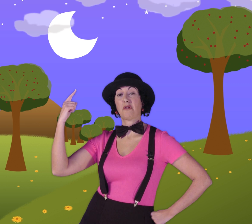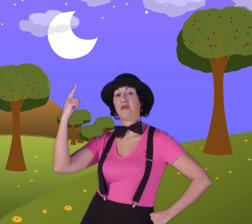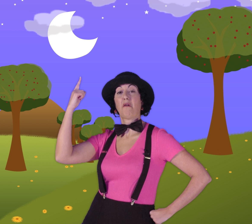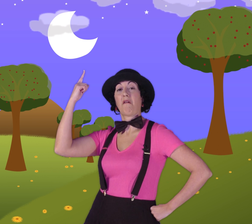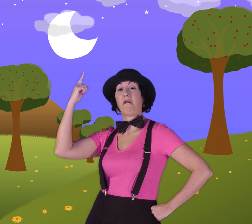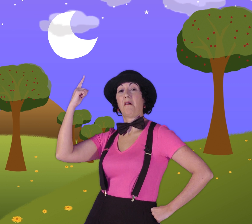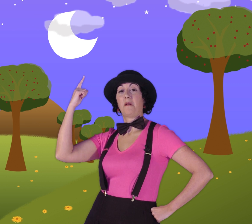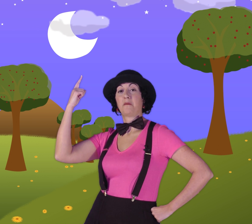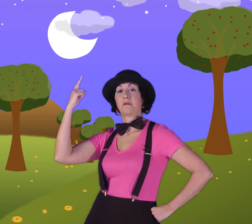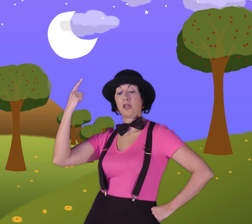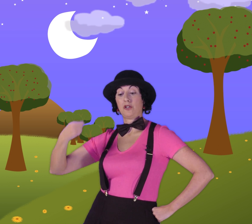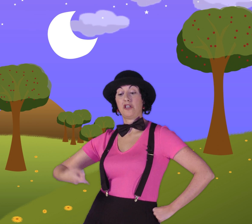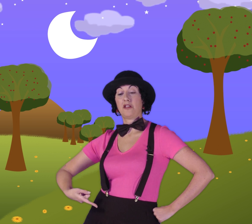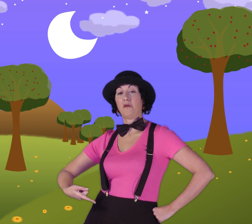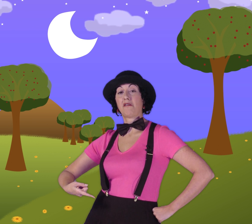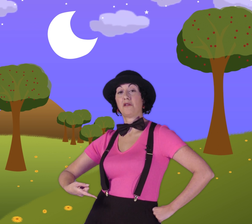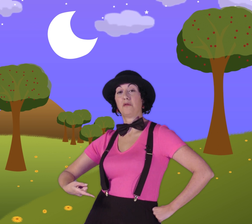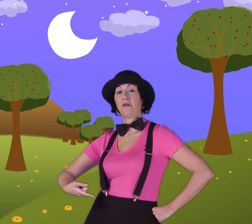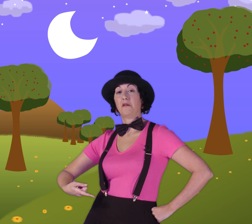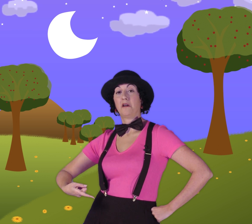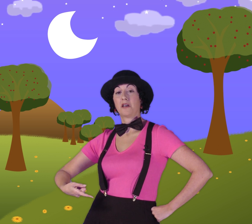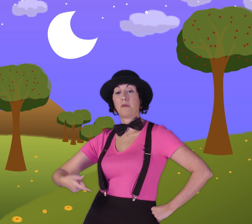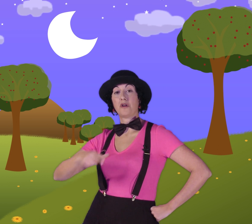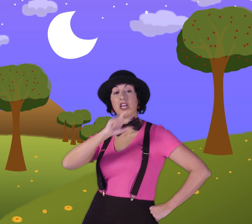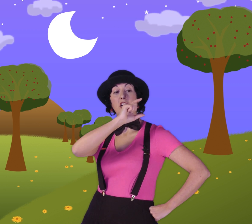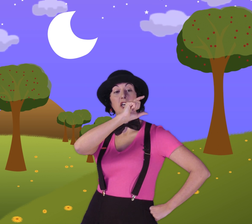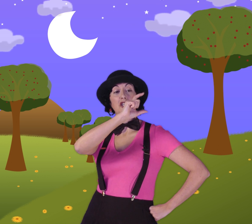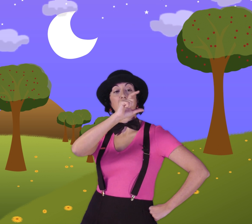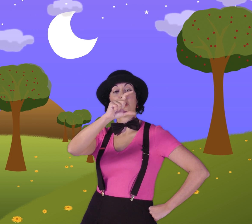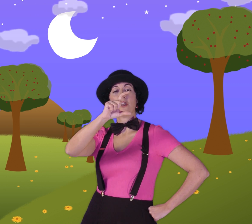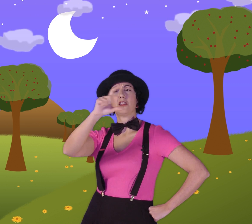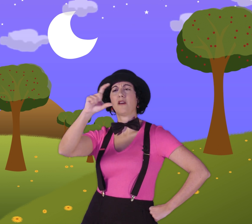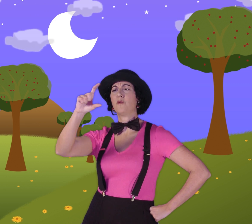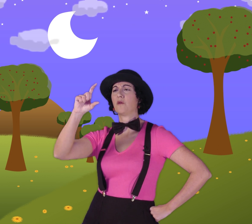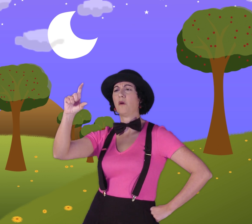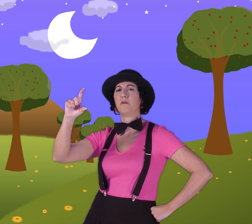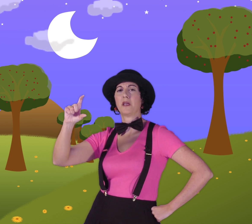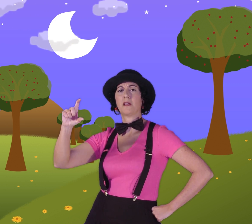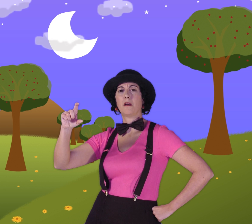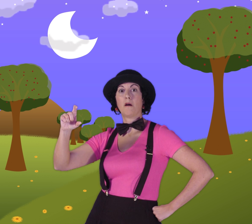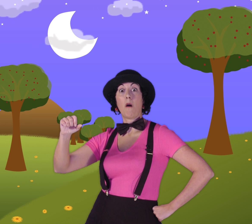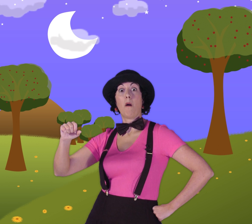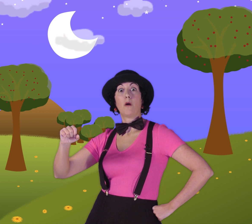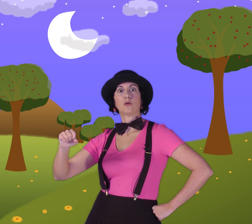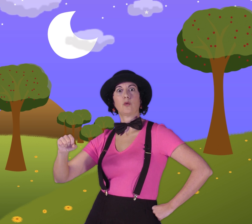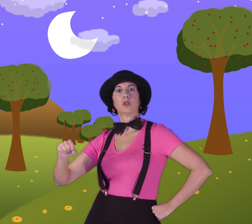yo. Enseñando el cinturón que ponía 7 de un golpe. Todos se